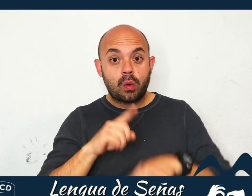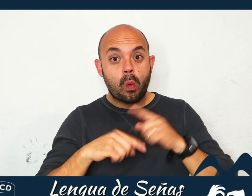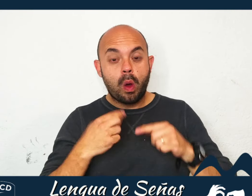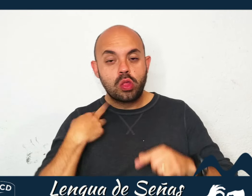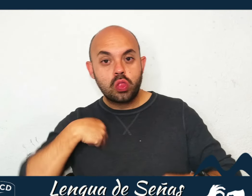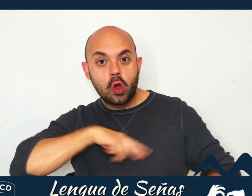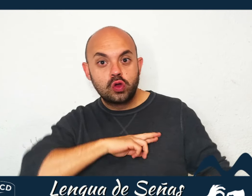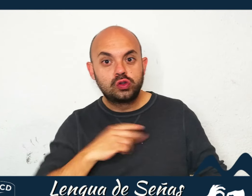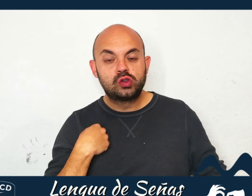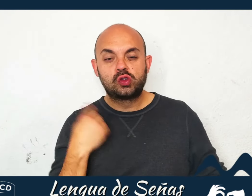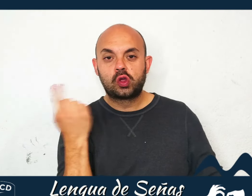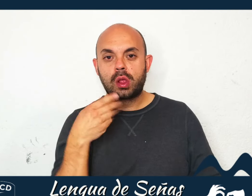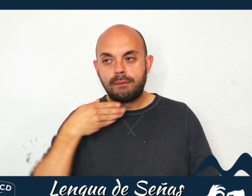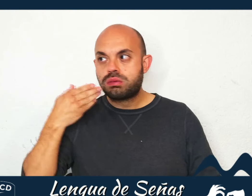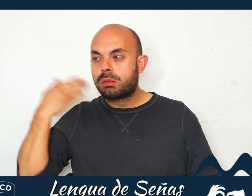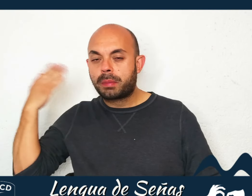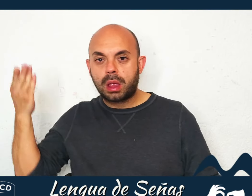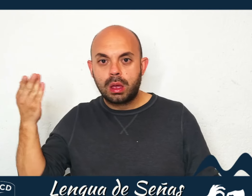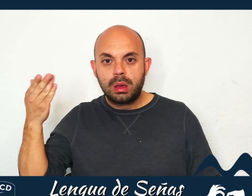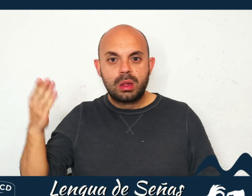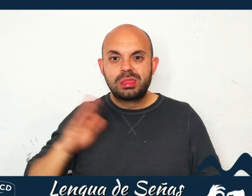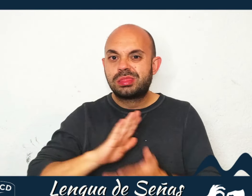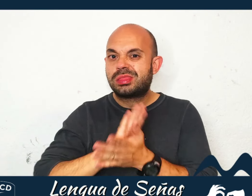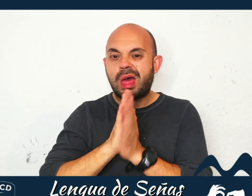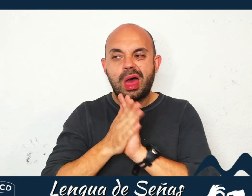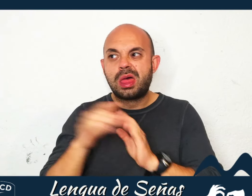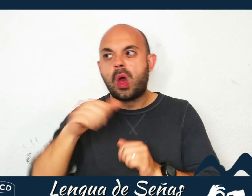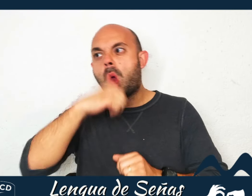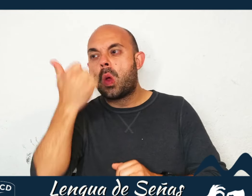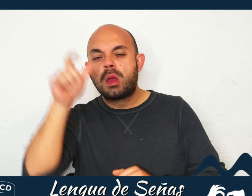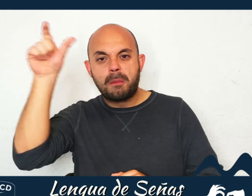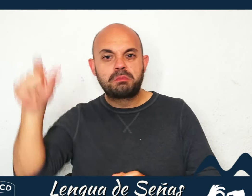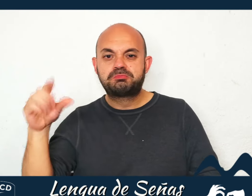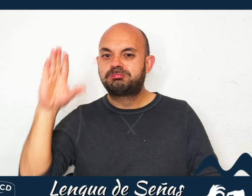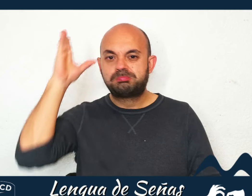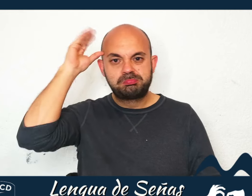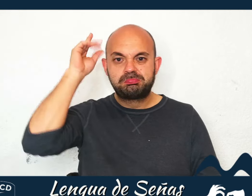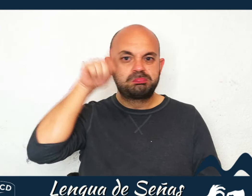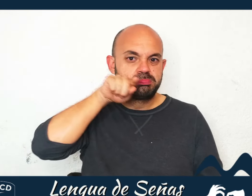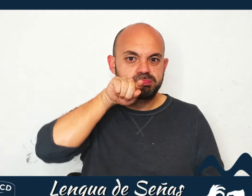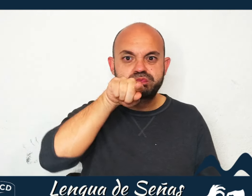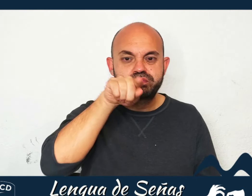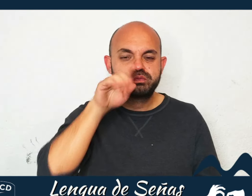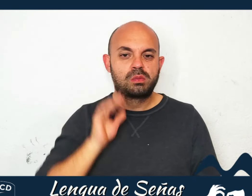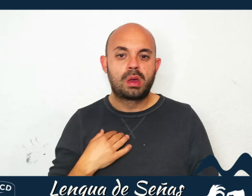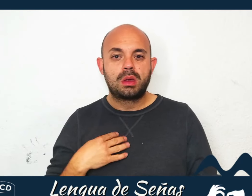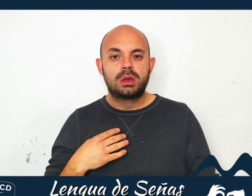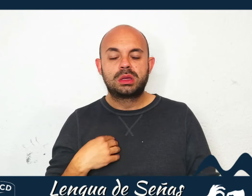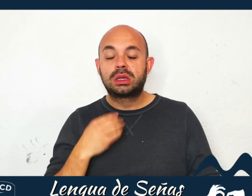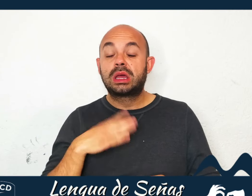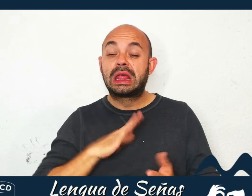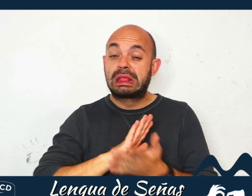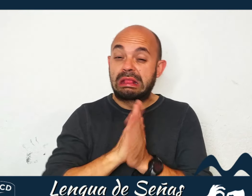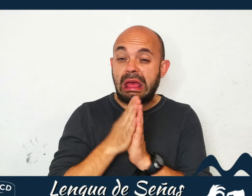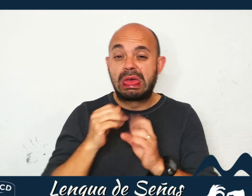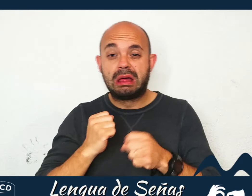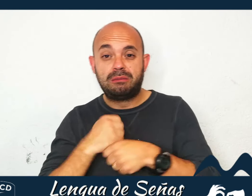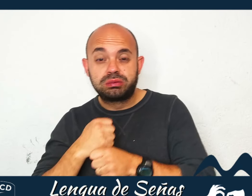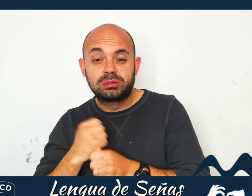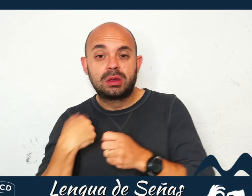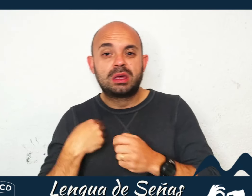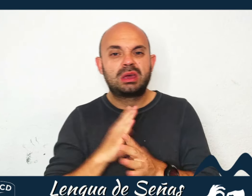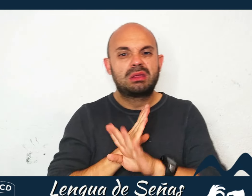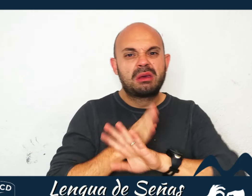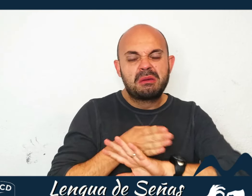las vanas palabras de los labios empobrecen. Lo que nos quiere decir es de que mucho hablar y no hacer